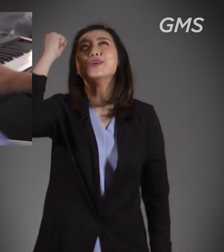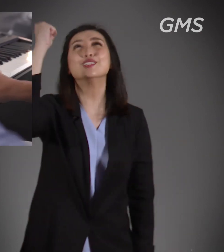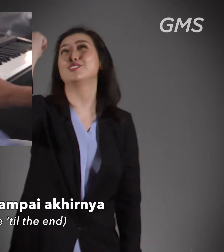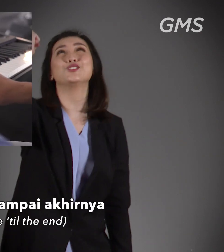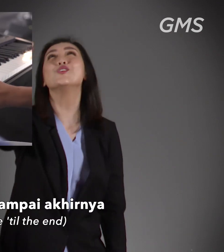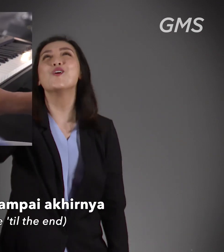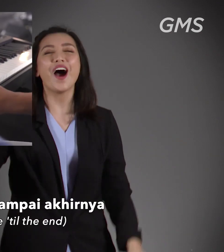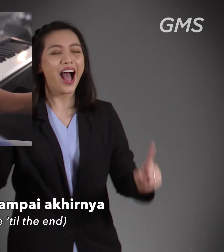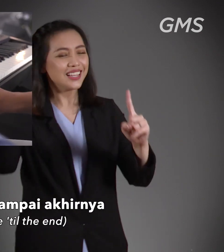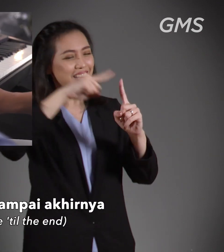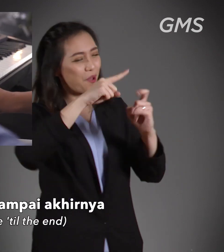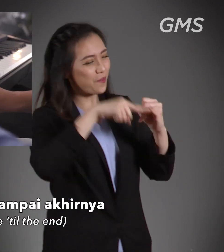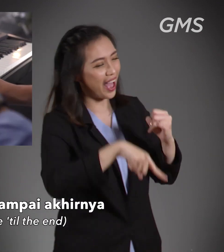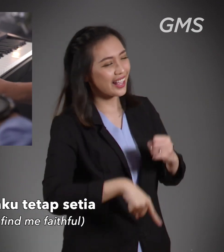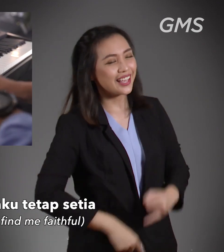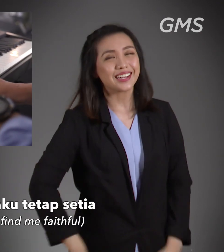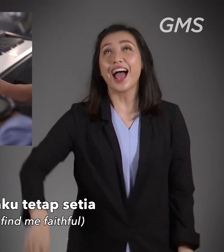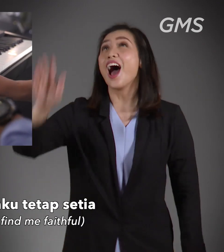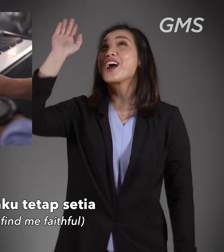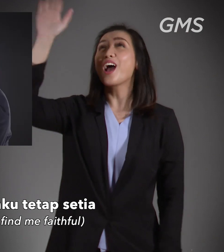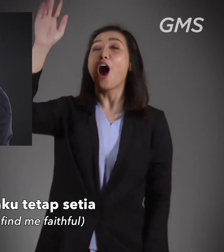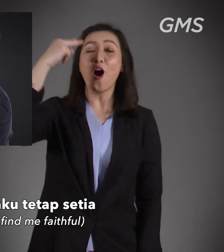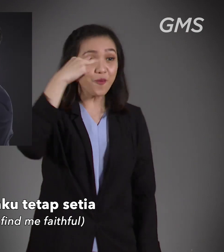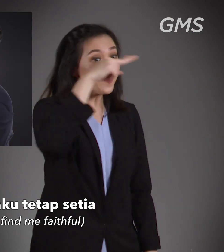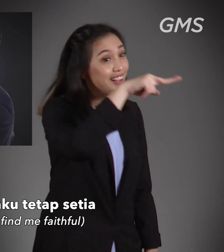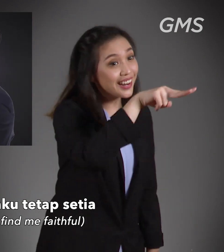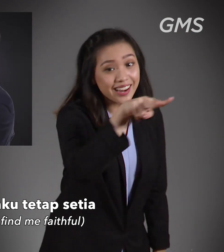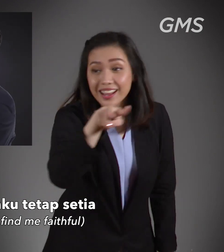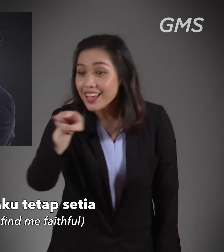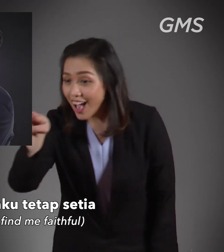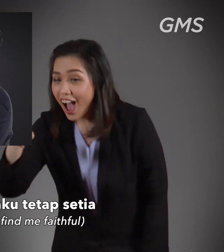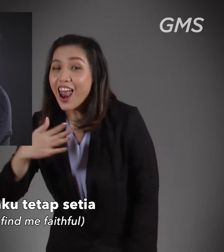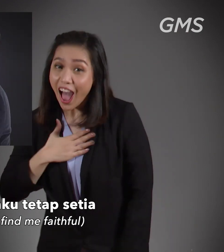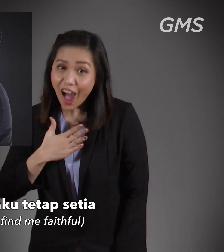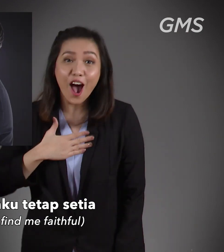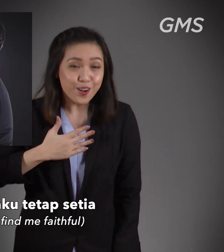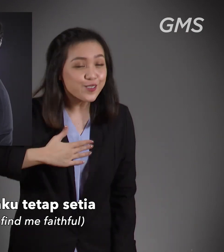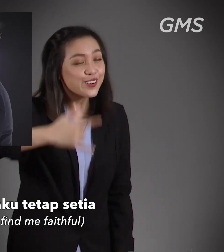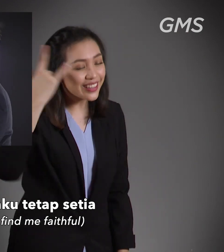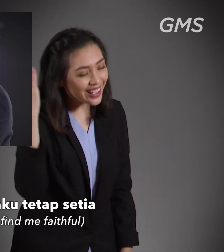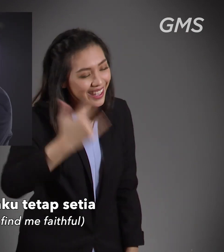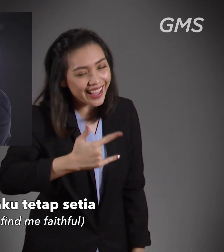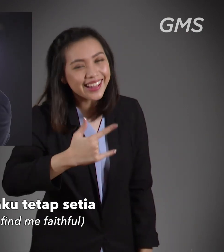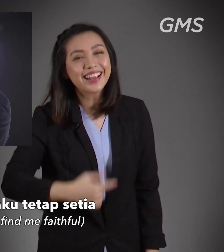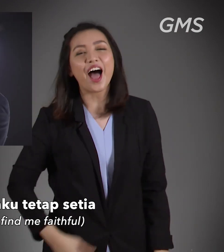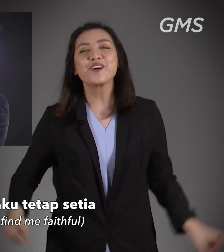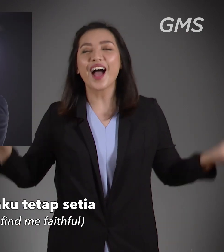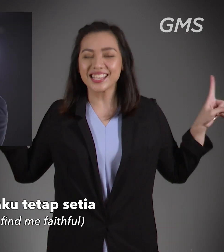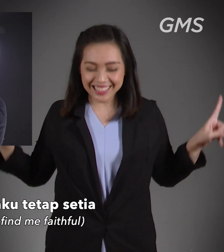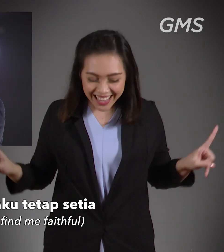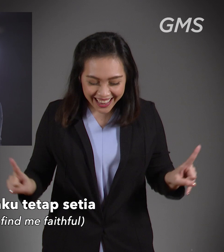sampai akhirnya. Kau dapati aku